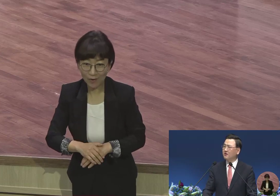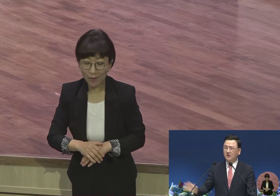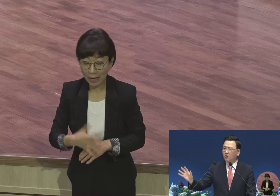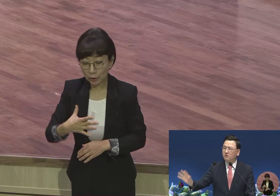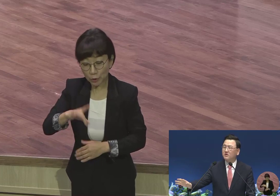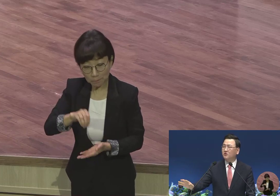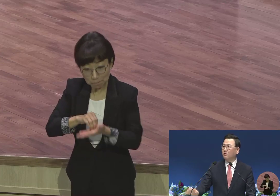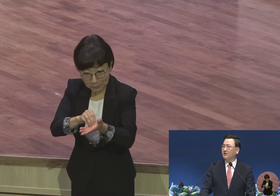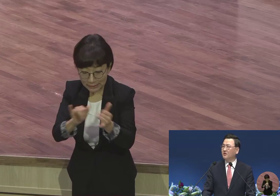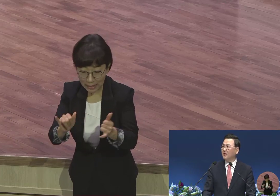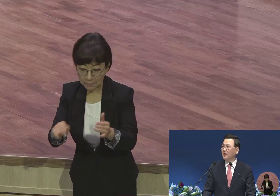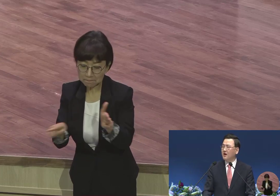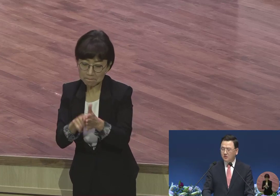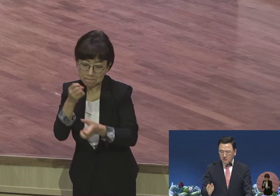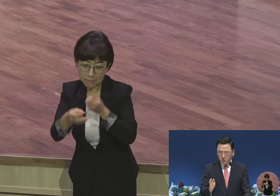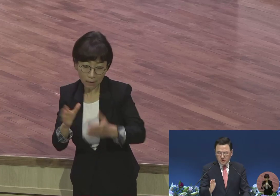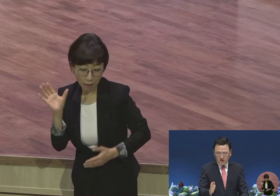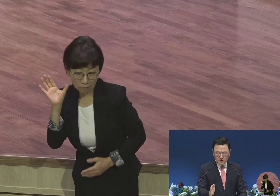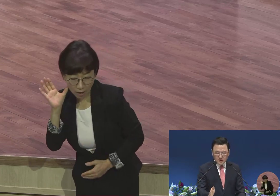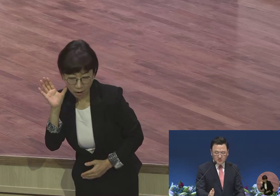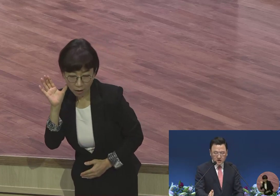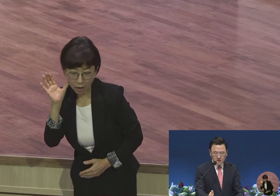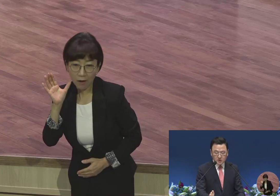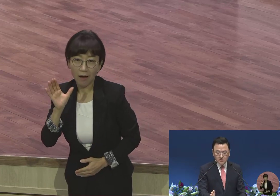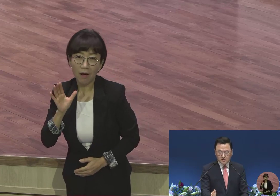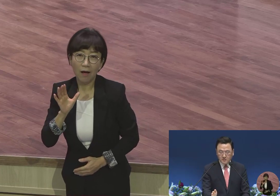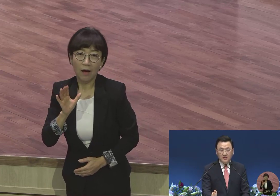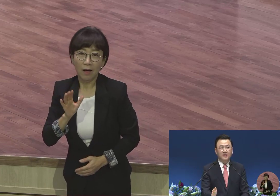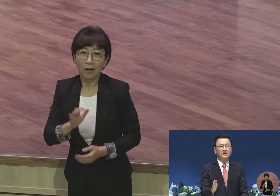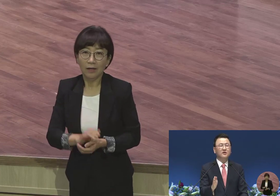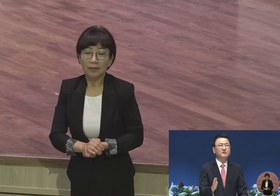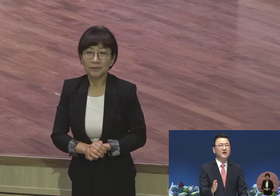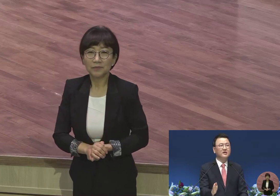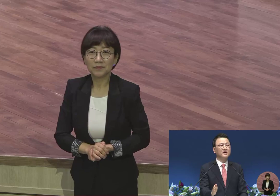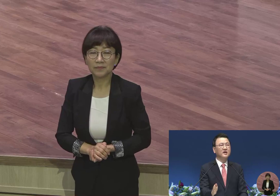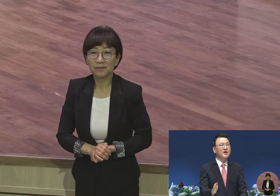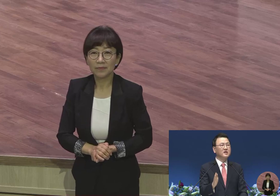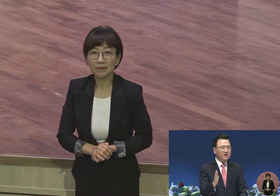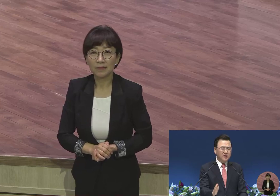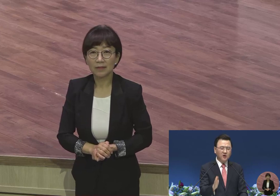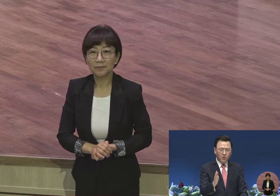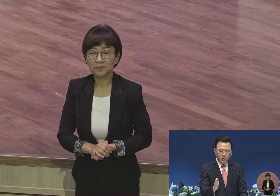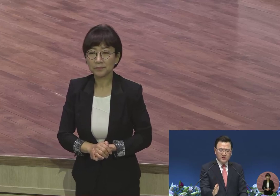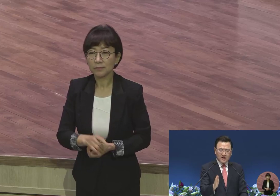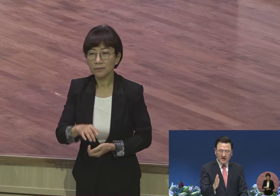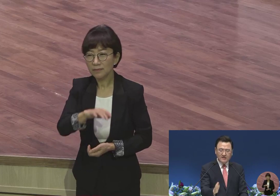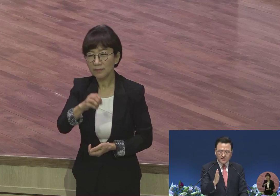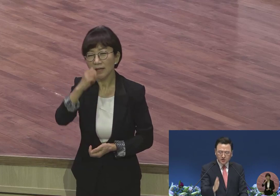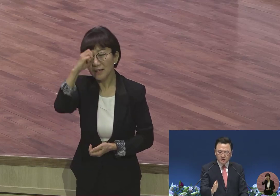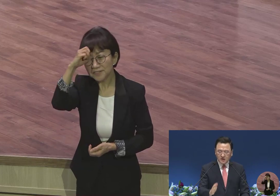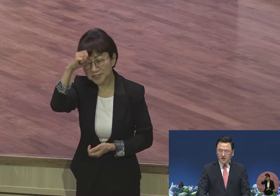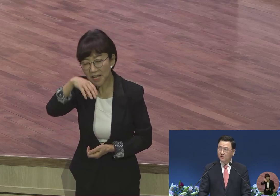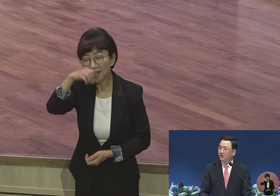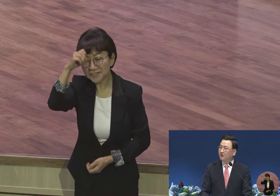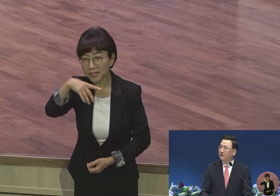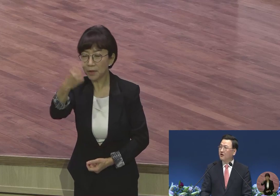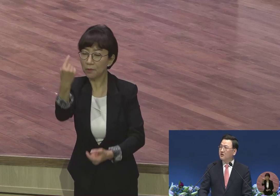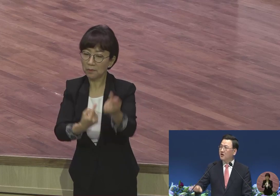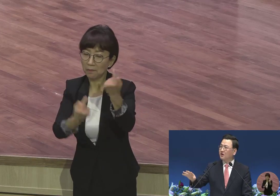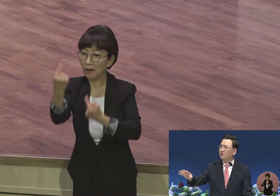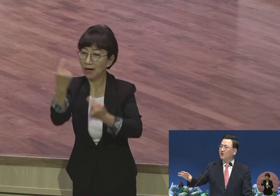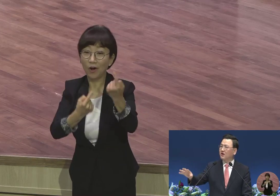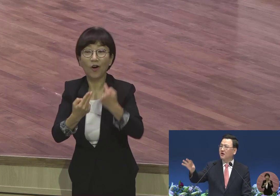있어요. 그냥 오는 장소가 아닙니다. 저는 목사님의 말씀을 들을 때마다 이 현장이 그냥 오지 않는 현장이라는